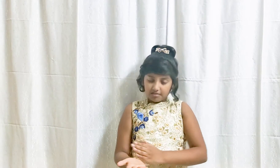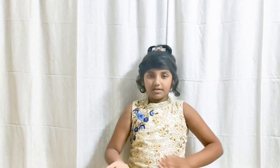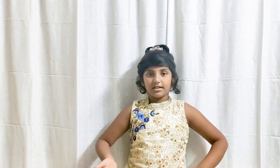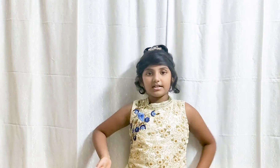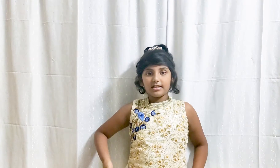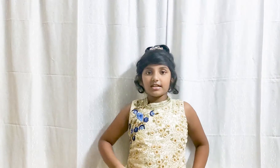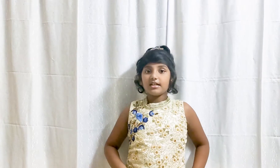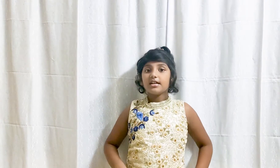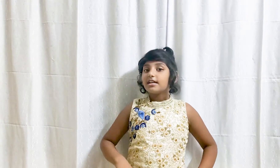காயப்படுத்தியவர்களை